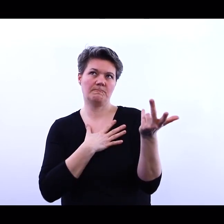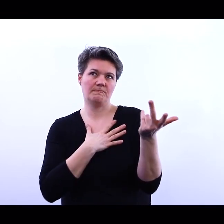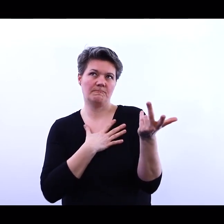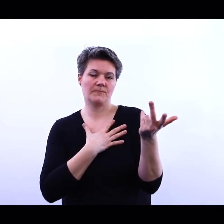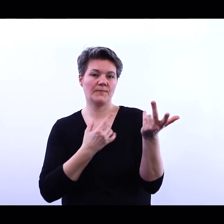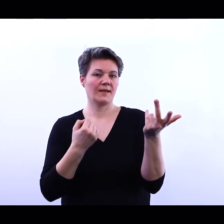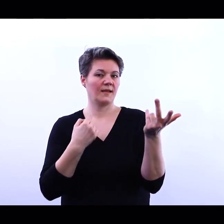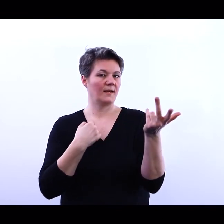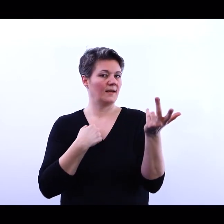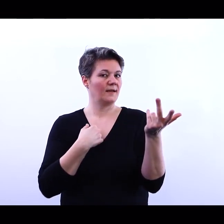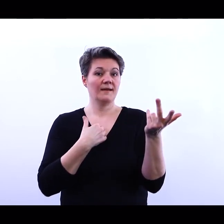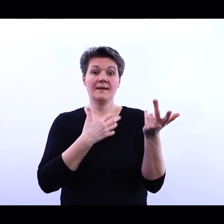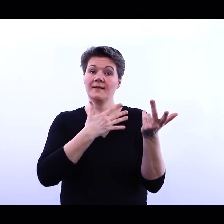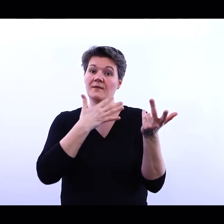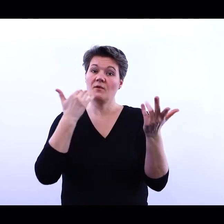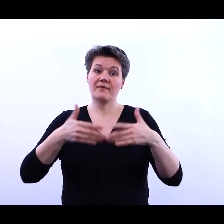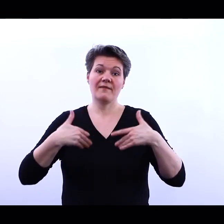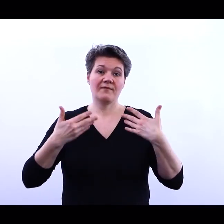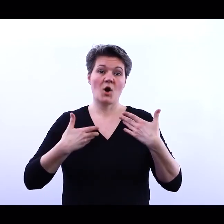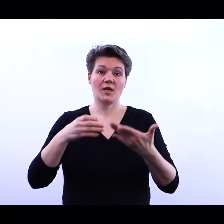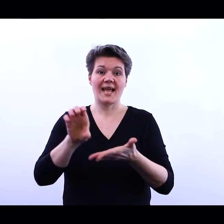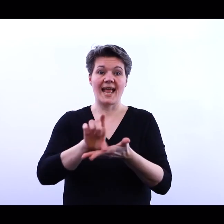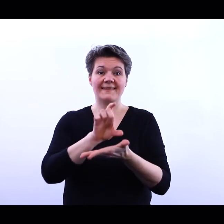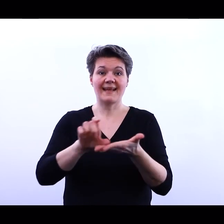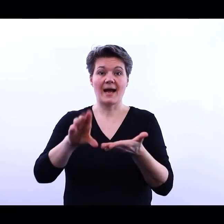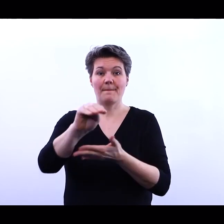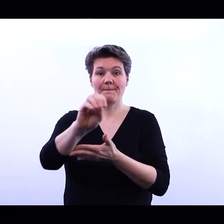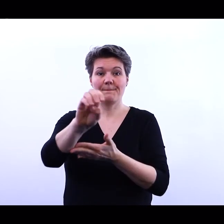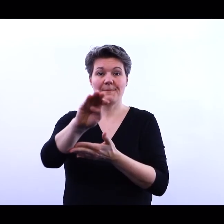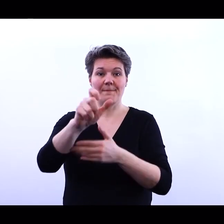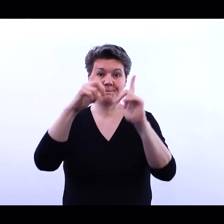have found so much joy in Instagram memes.